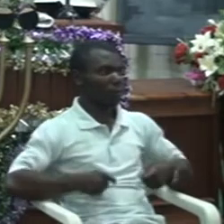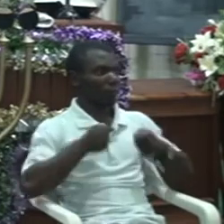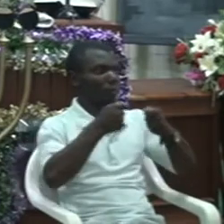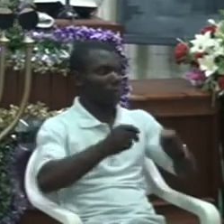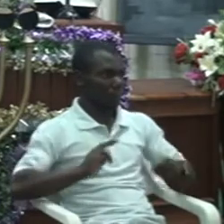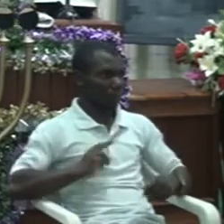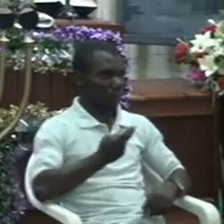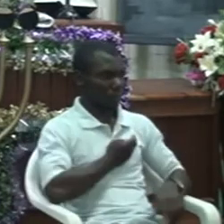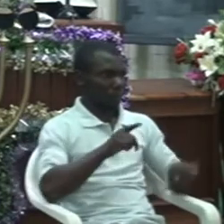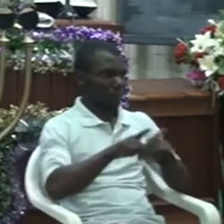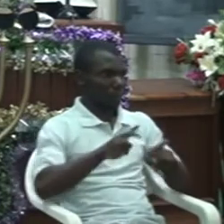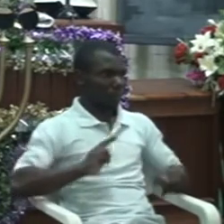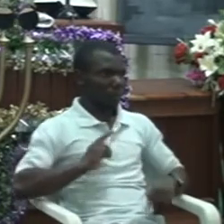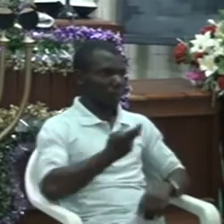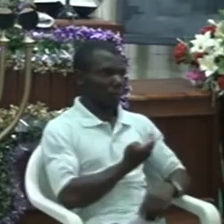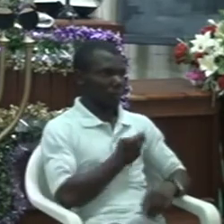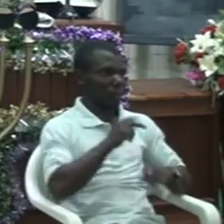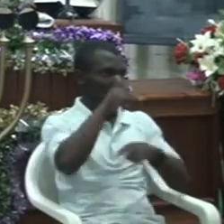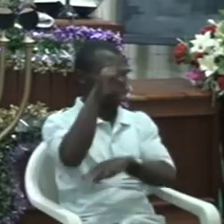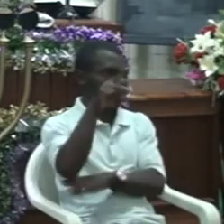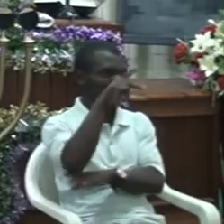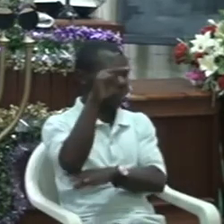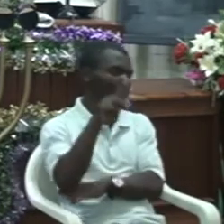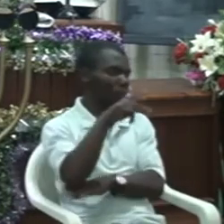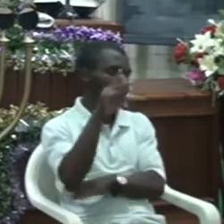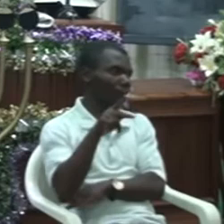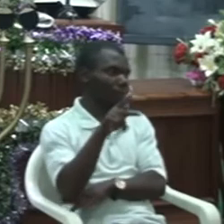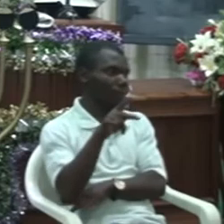Seigneur, donne aussi notre Pentecôte.